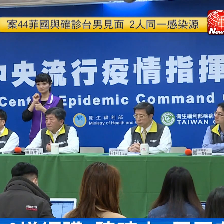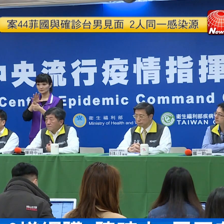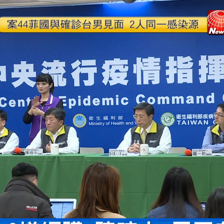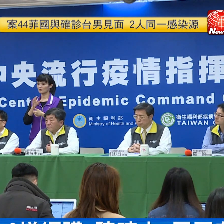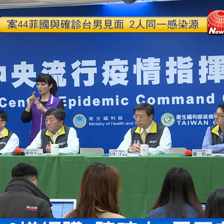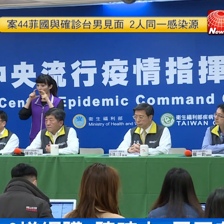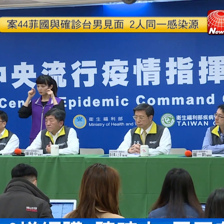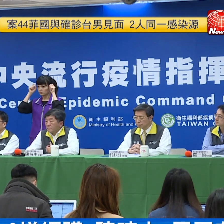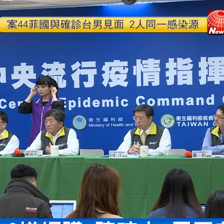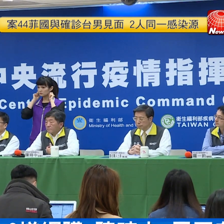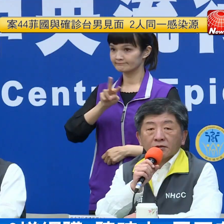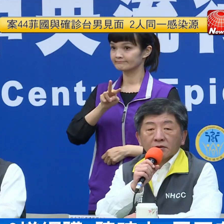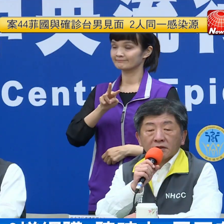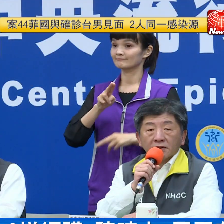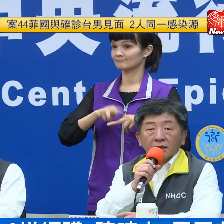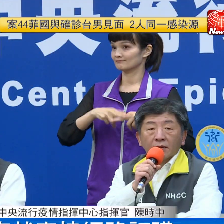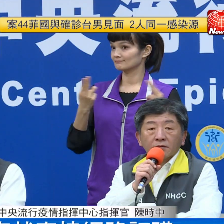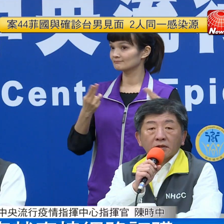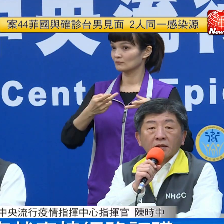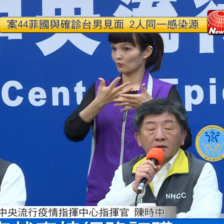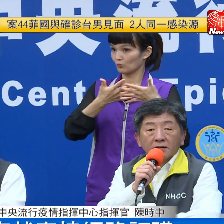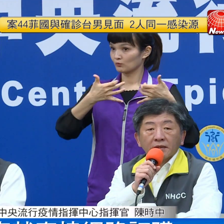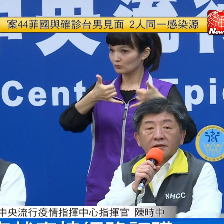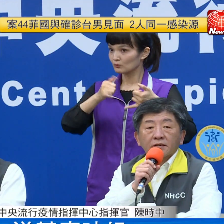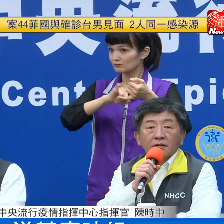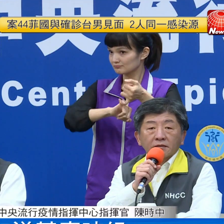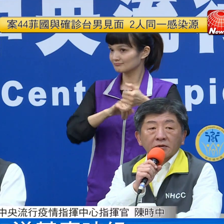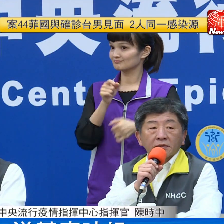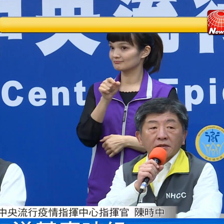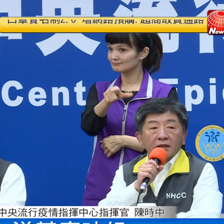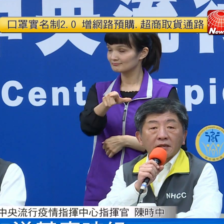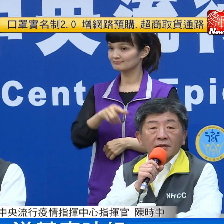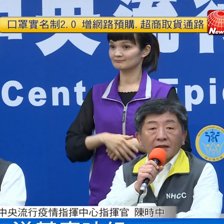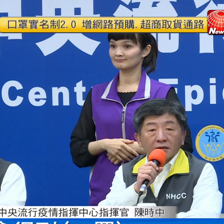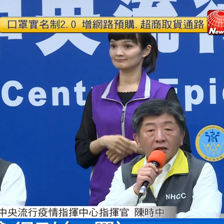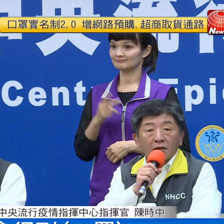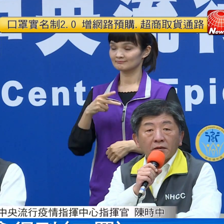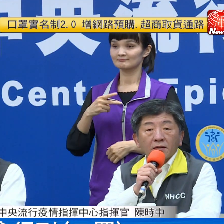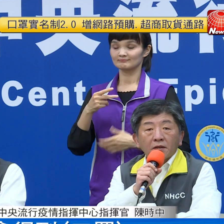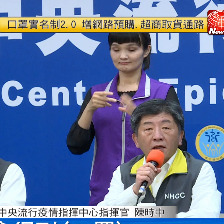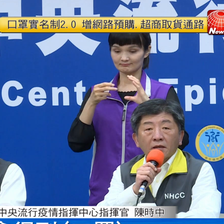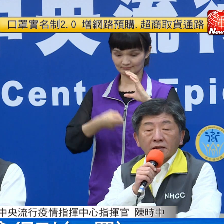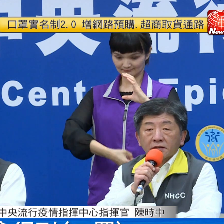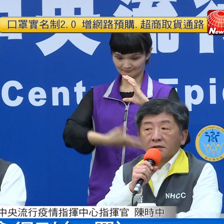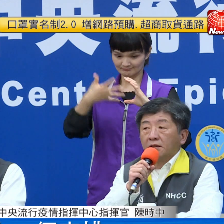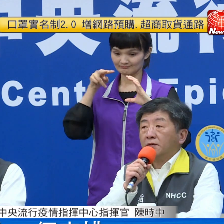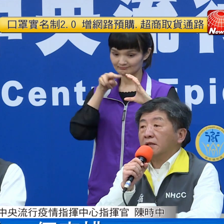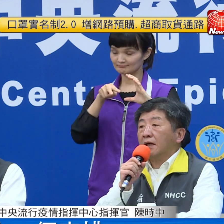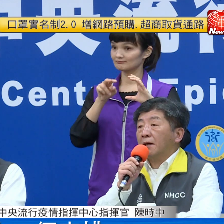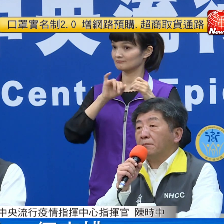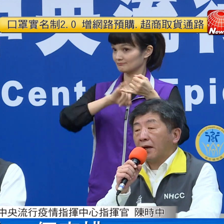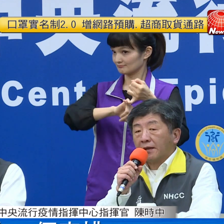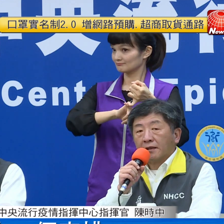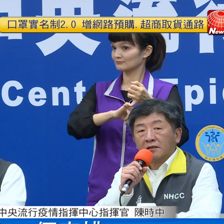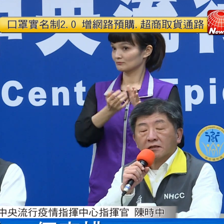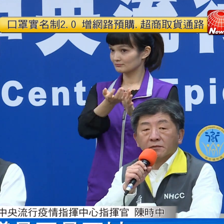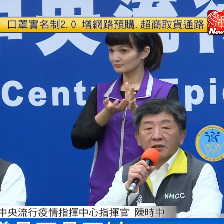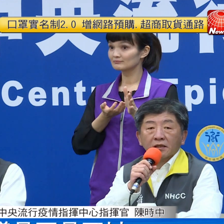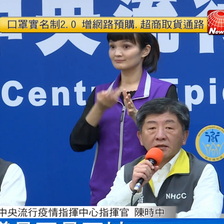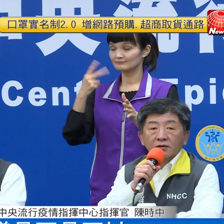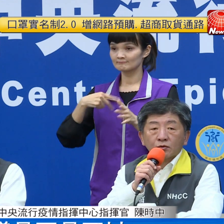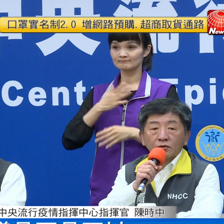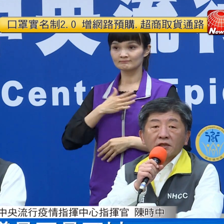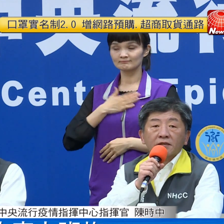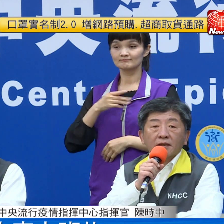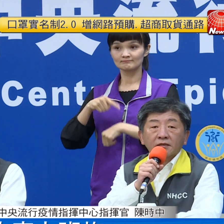了2.0版。 好，让大家就直接网络订购，那也知道什么时候可以拿得到，好，那事先有一个安排，那这样